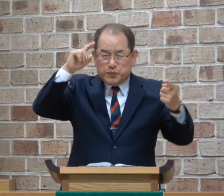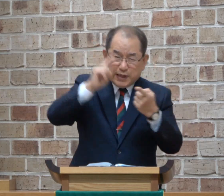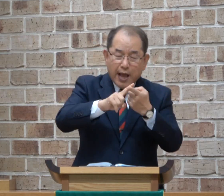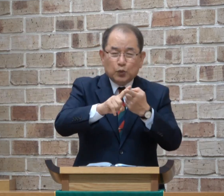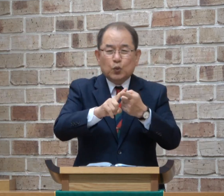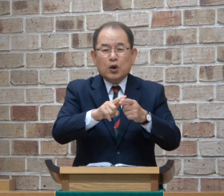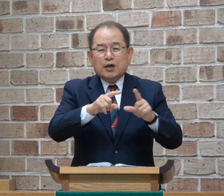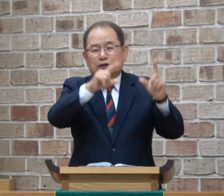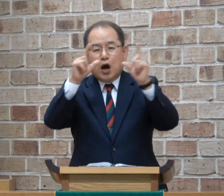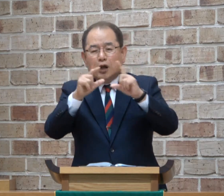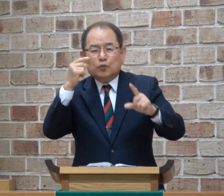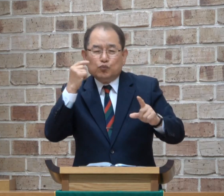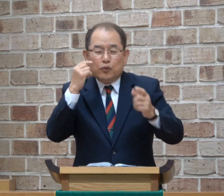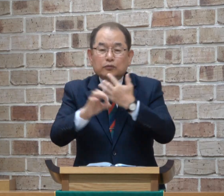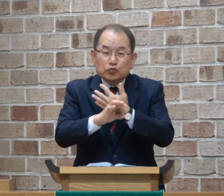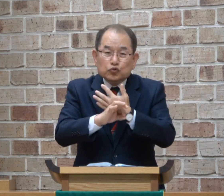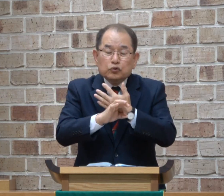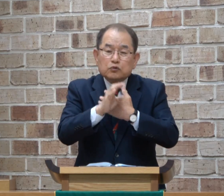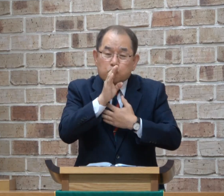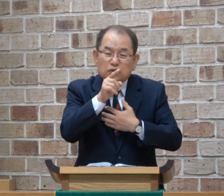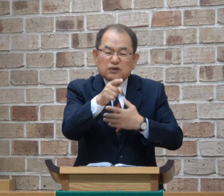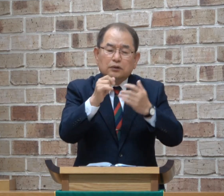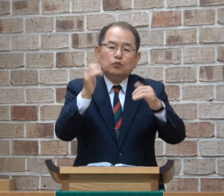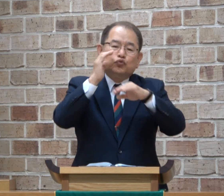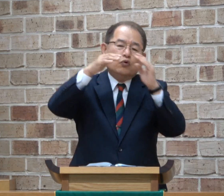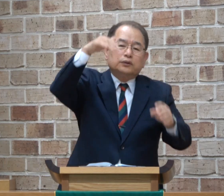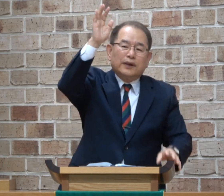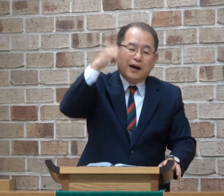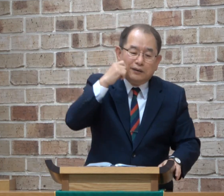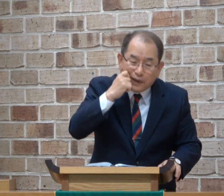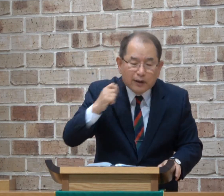못한다면 우리가 천국에 들어갈 수 없습니다.